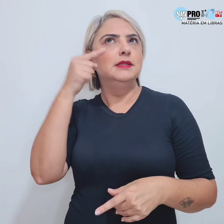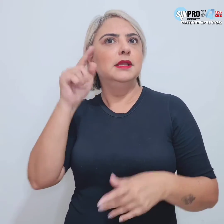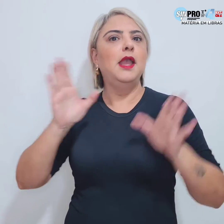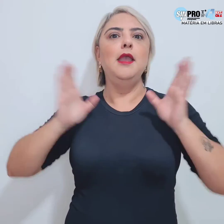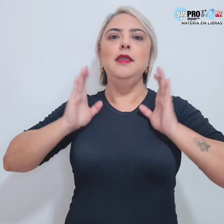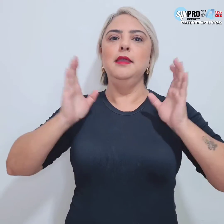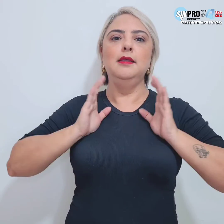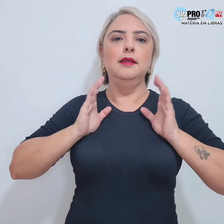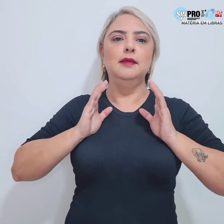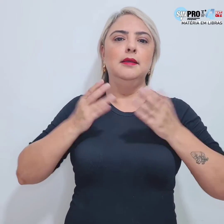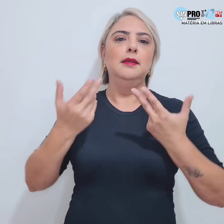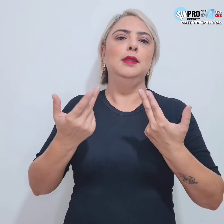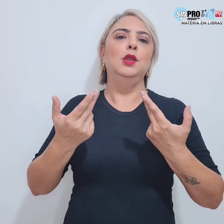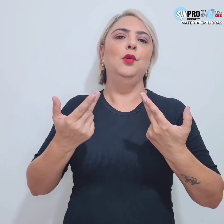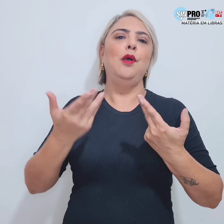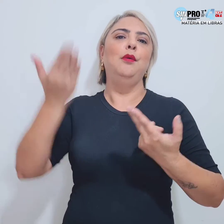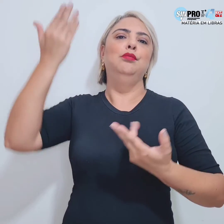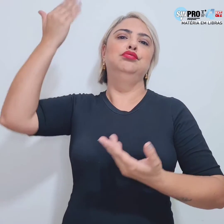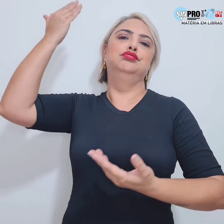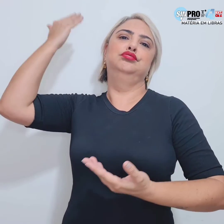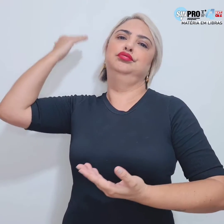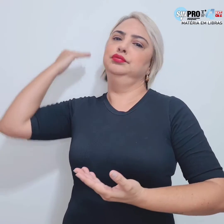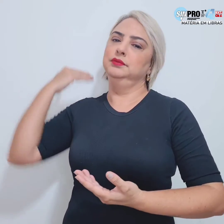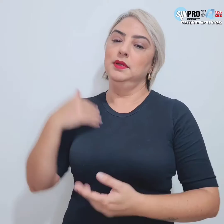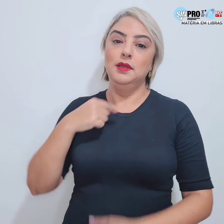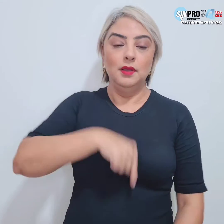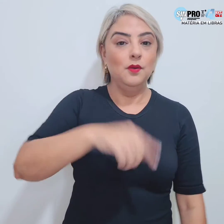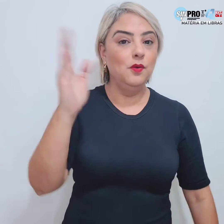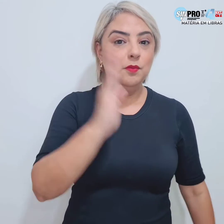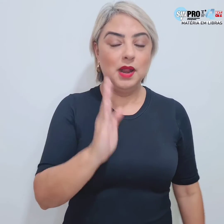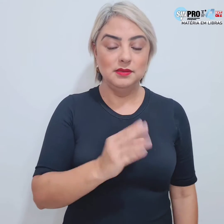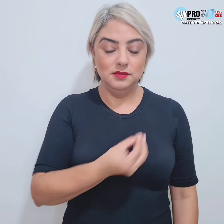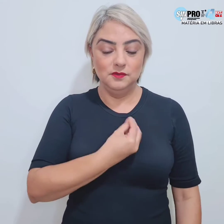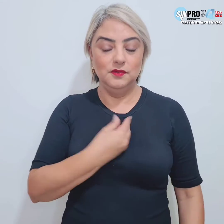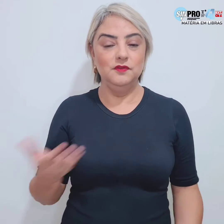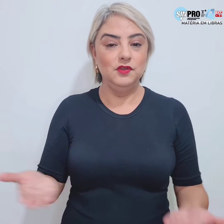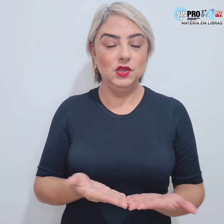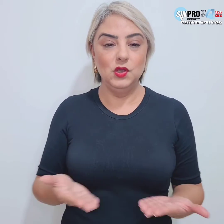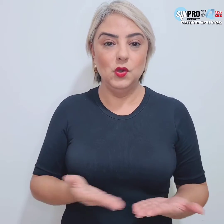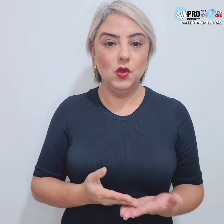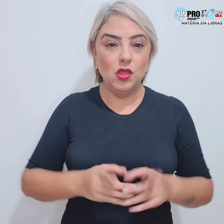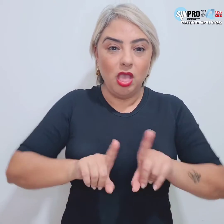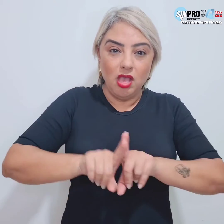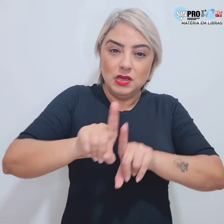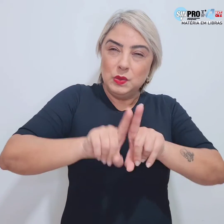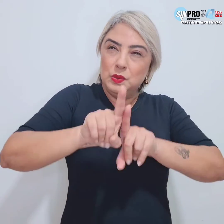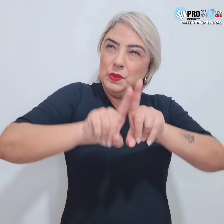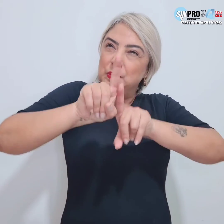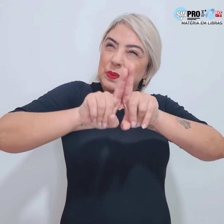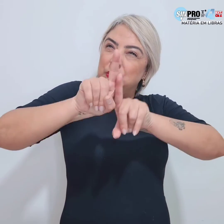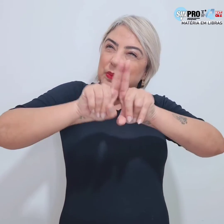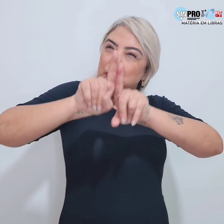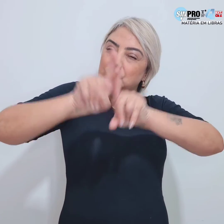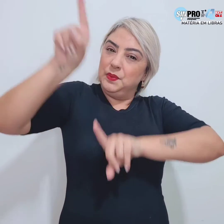aos anos de chumbo. O Brasil vive hoje inflação a galope, aumento